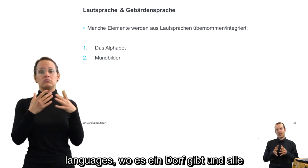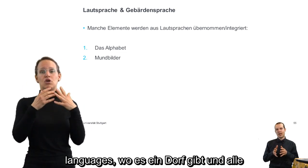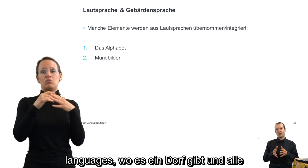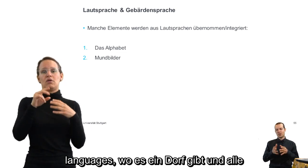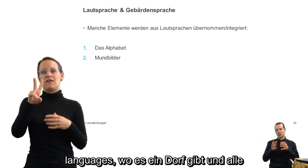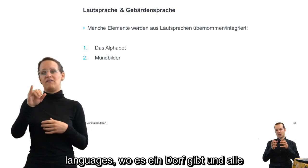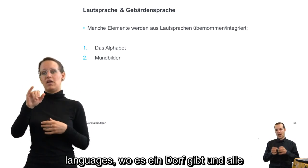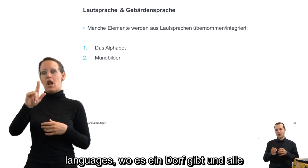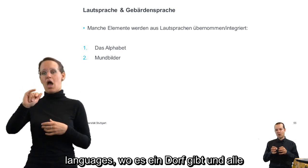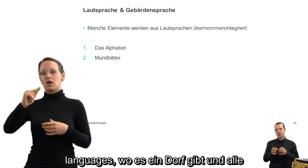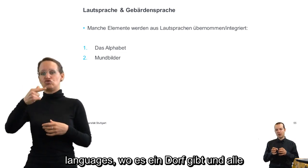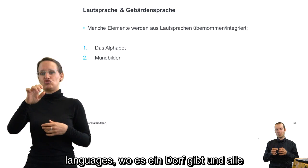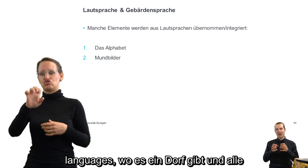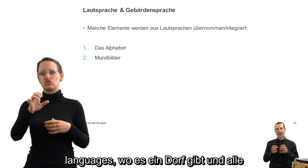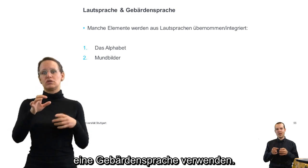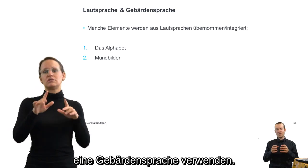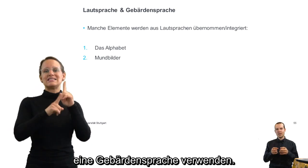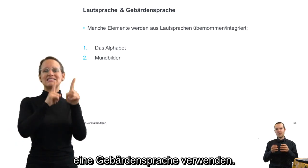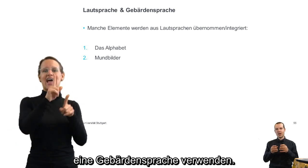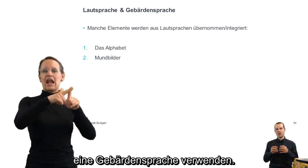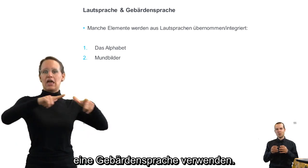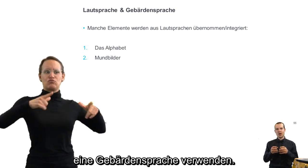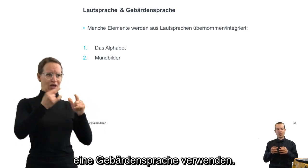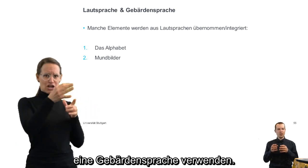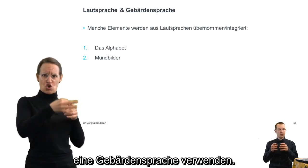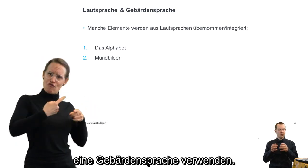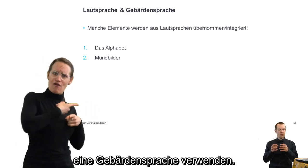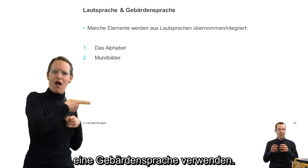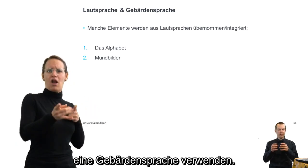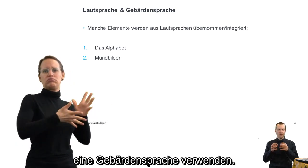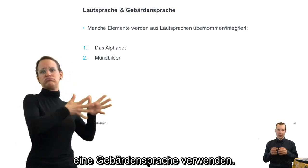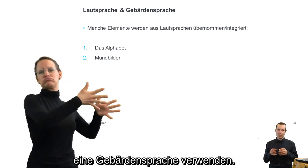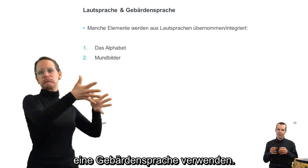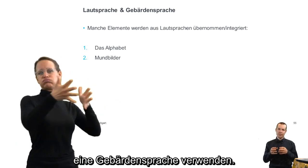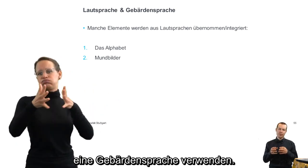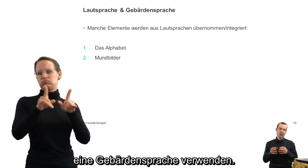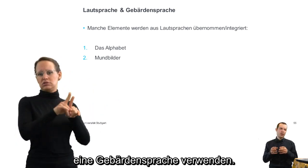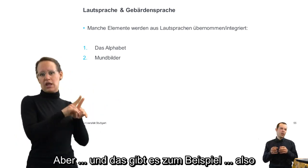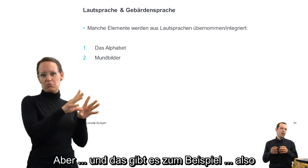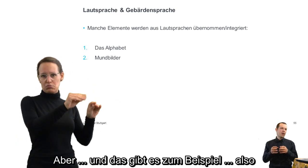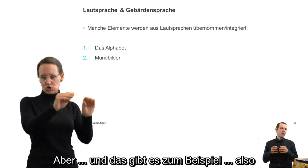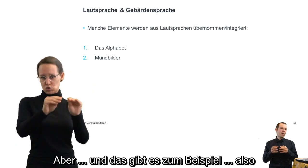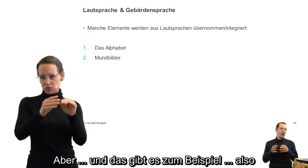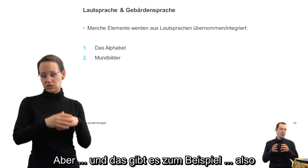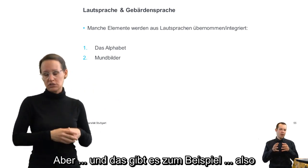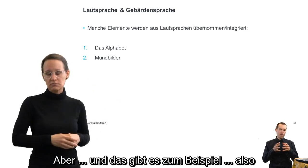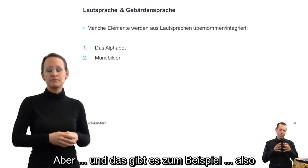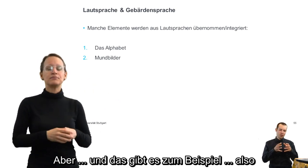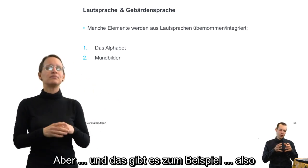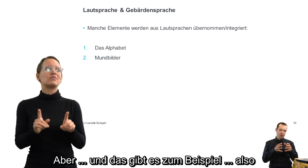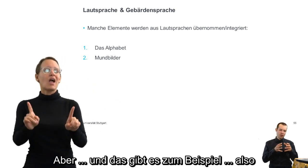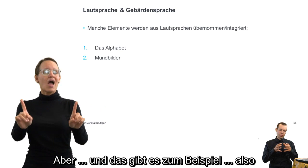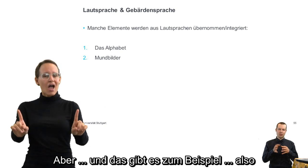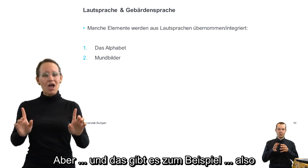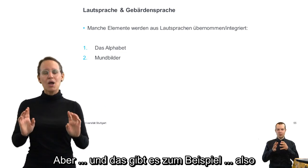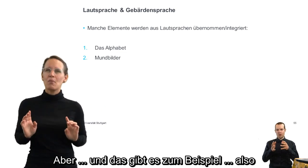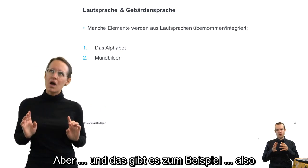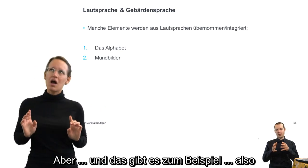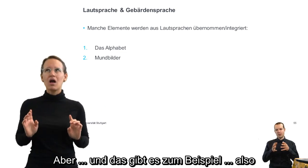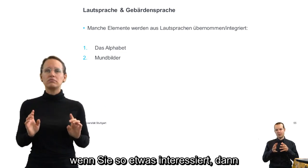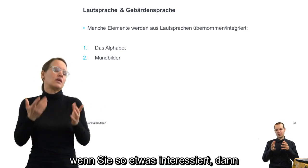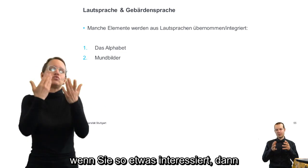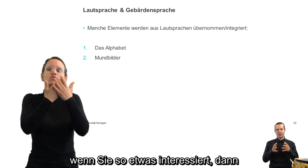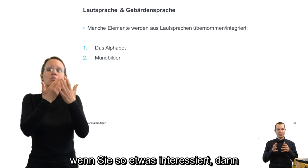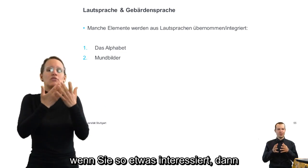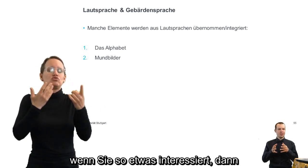Village Sign Languages, wo es ein Dorf gibt und alle diese Gebärdensprache verwenden. Aber, und das gibt es zum